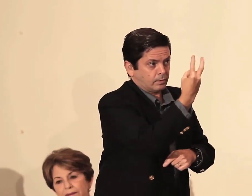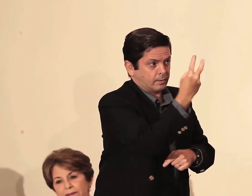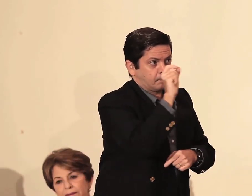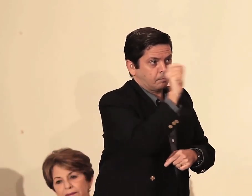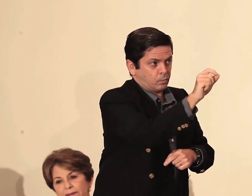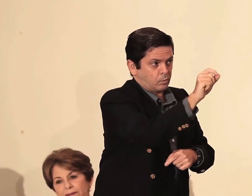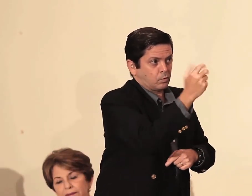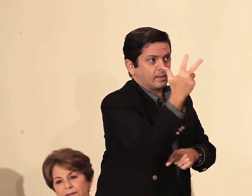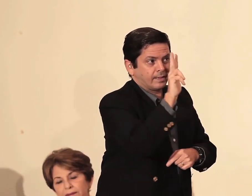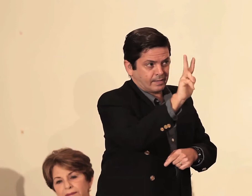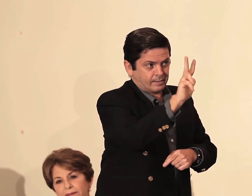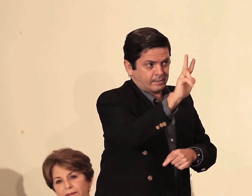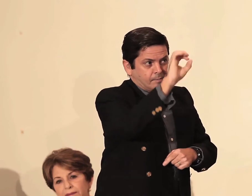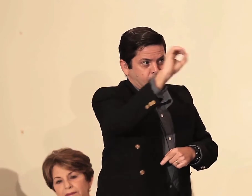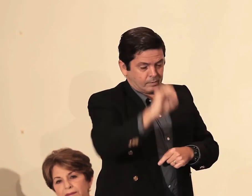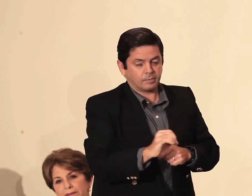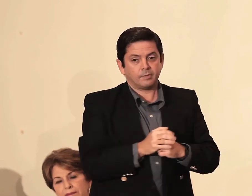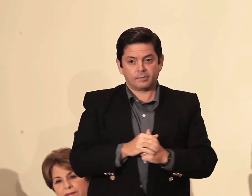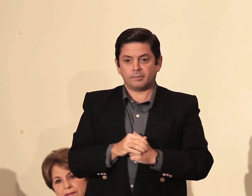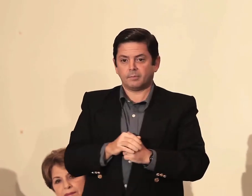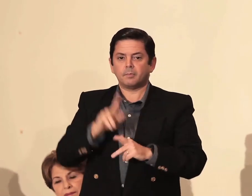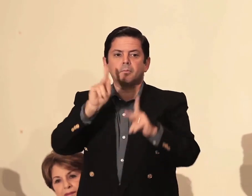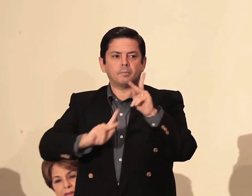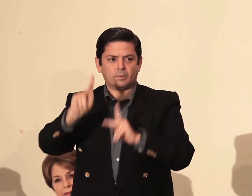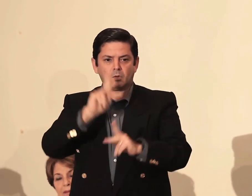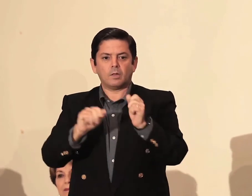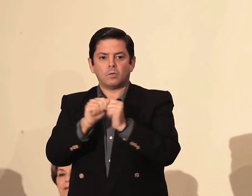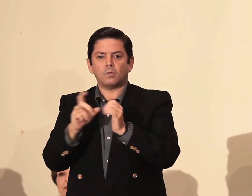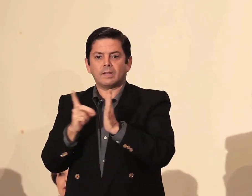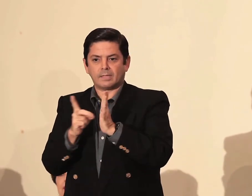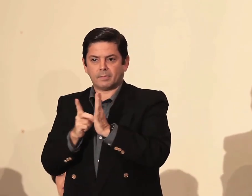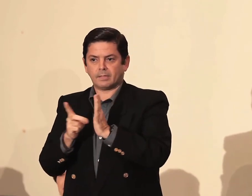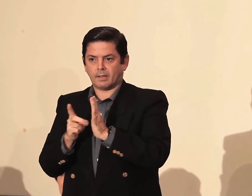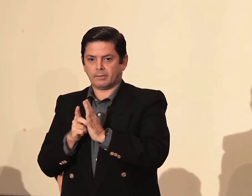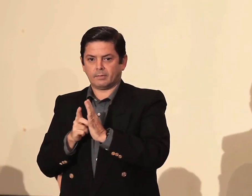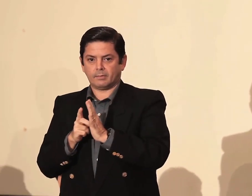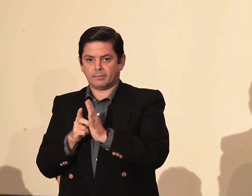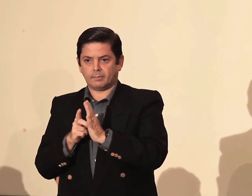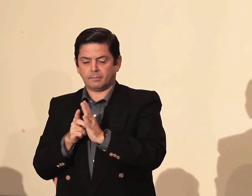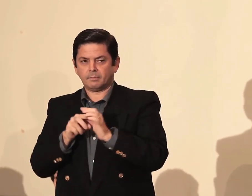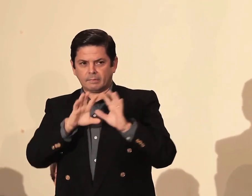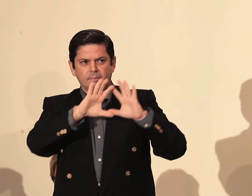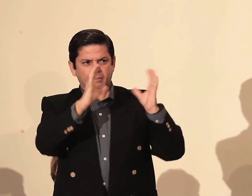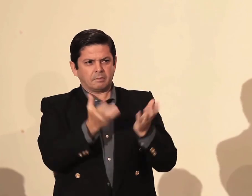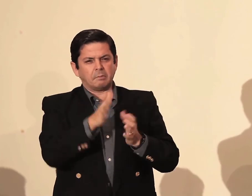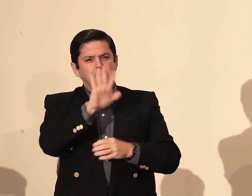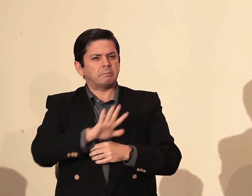el 13.3% son personas con discapacidad.